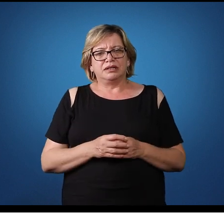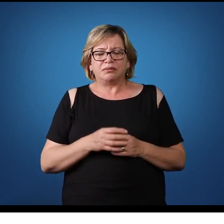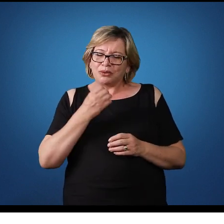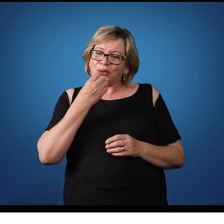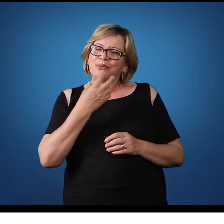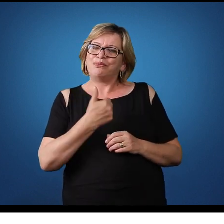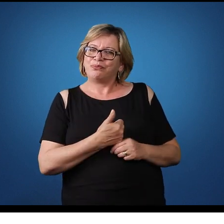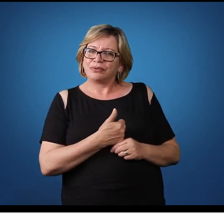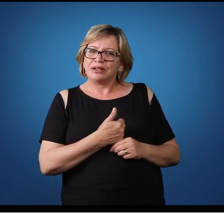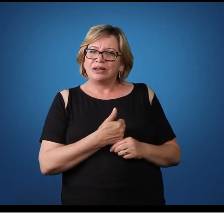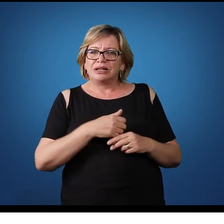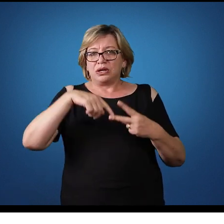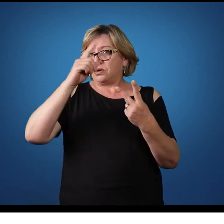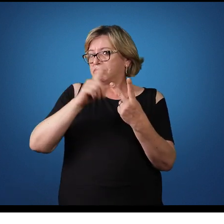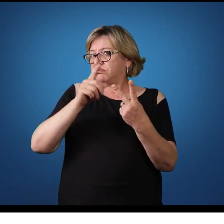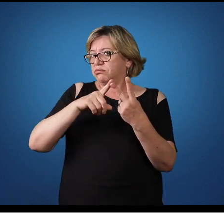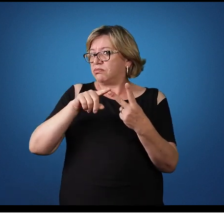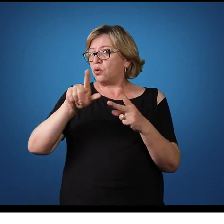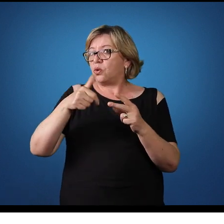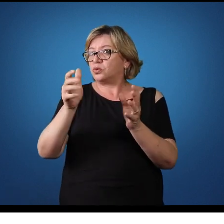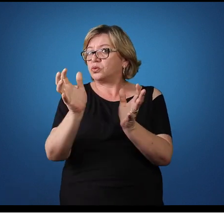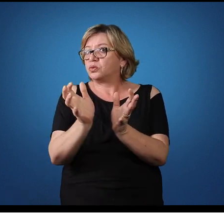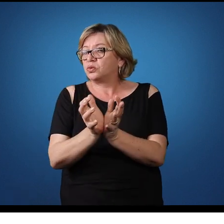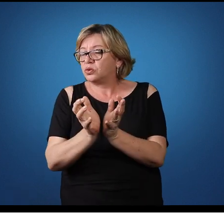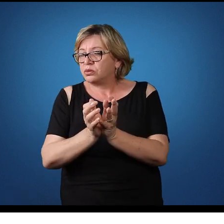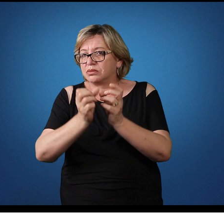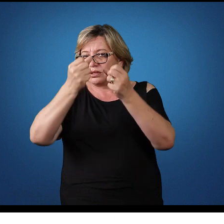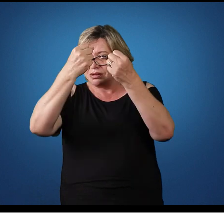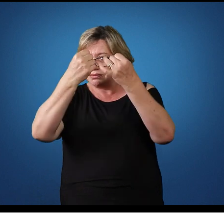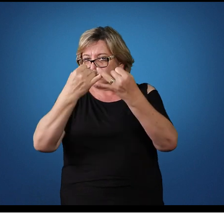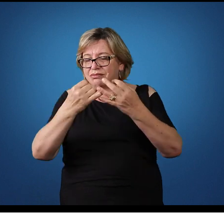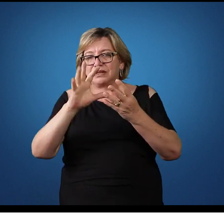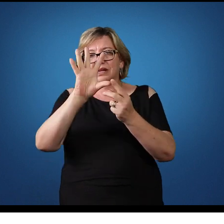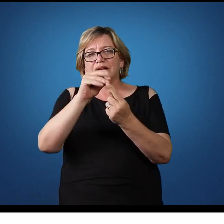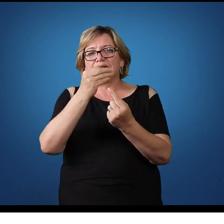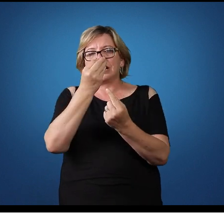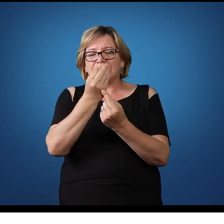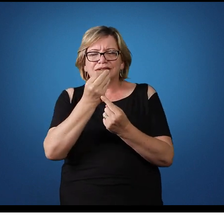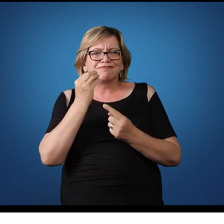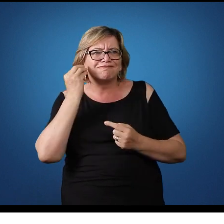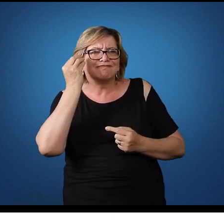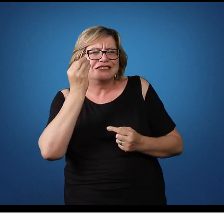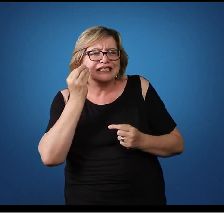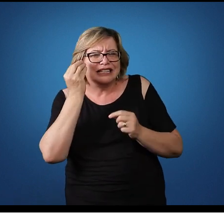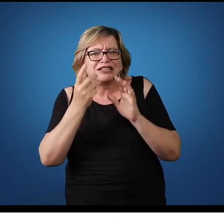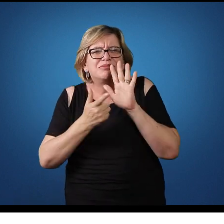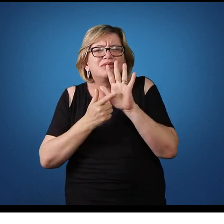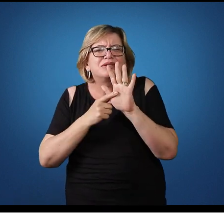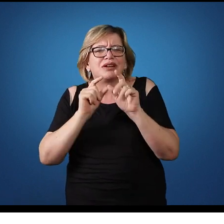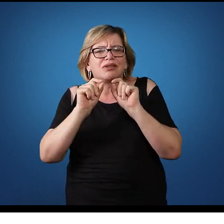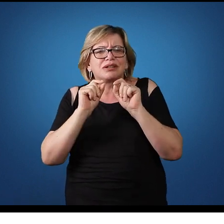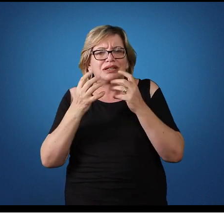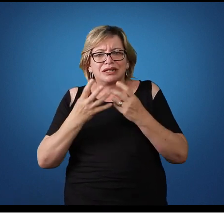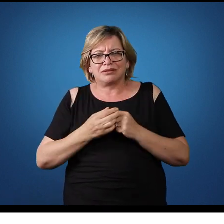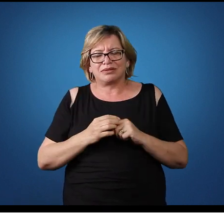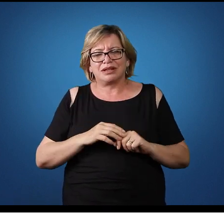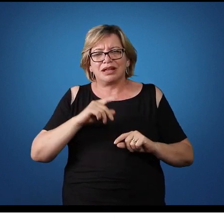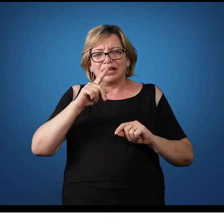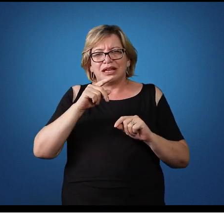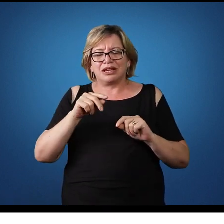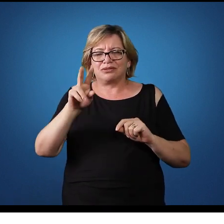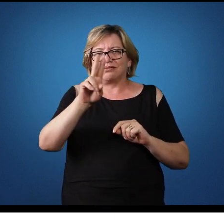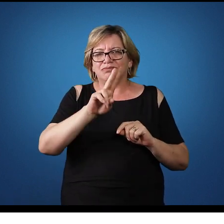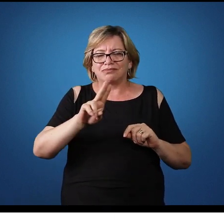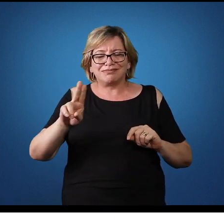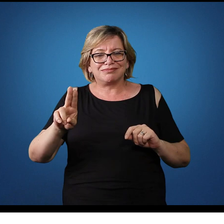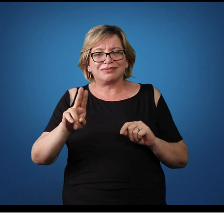Bem, há um outro grupo de definições de arte que também tenta satisfazer aquilo que a gente busca. São as definições que a gente